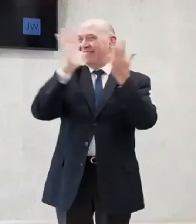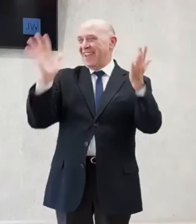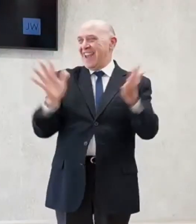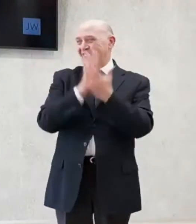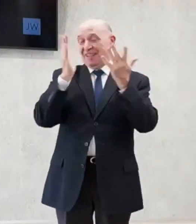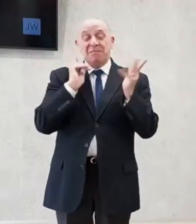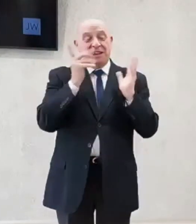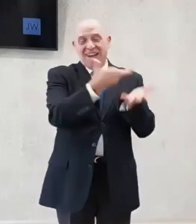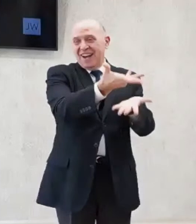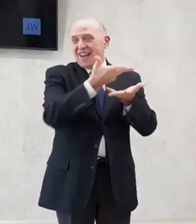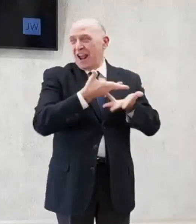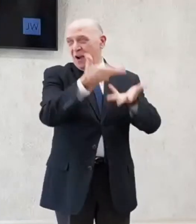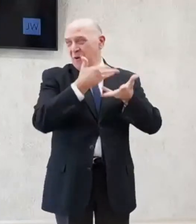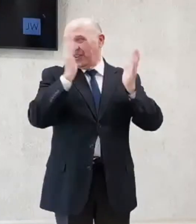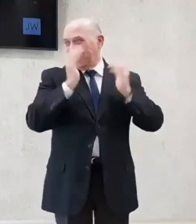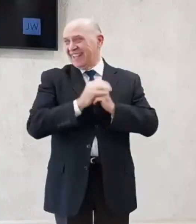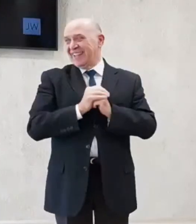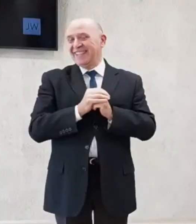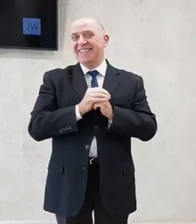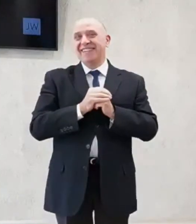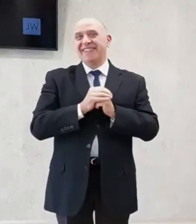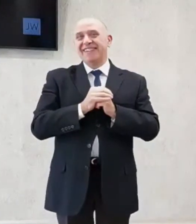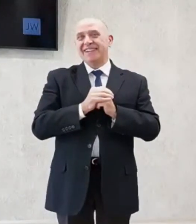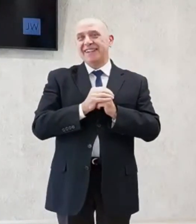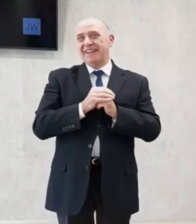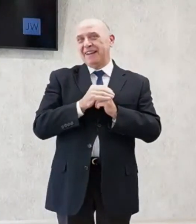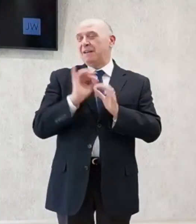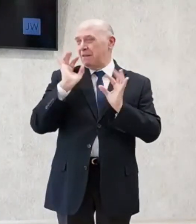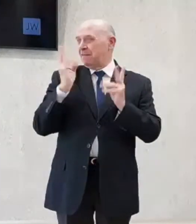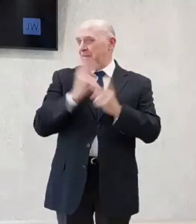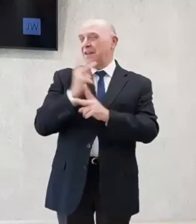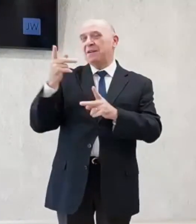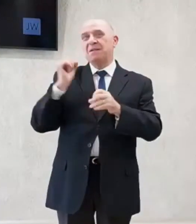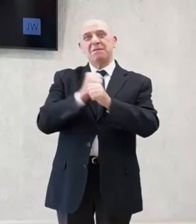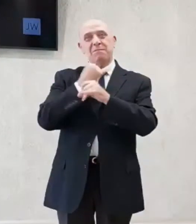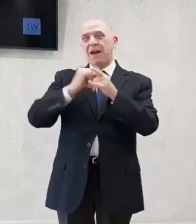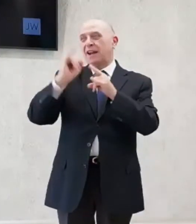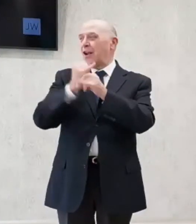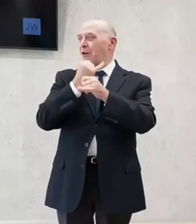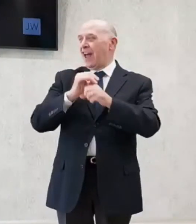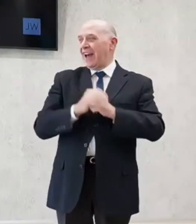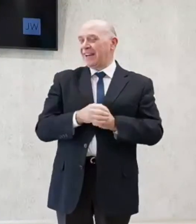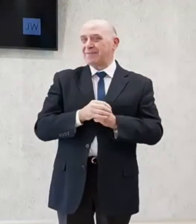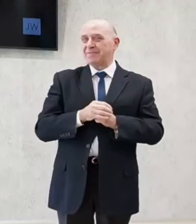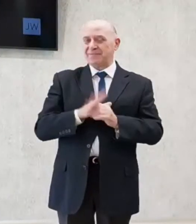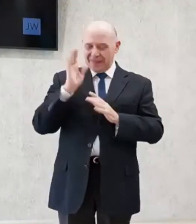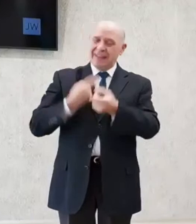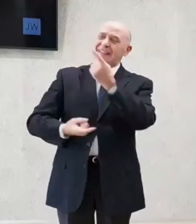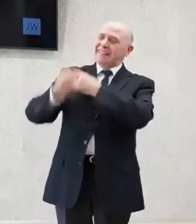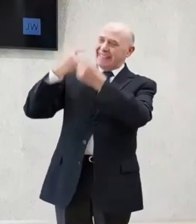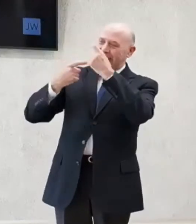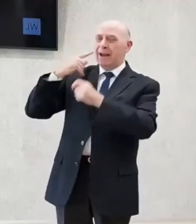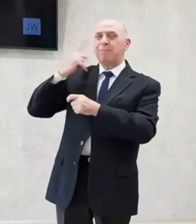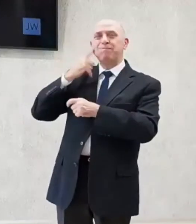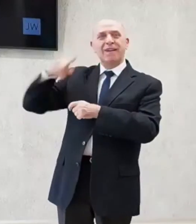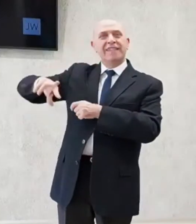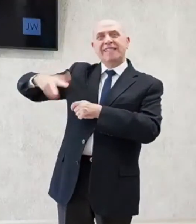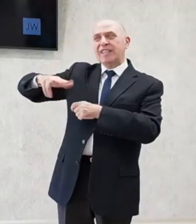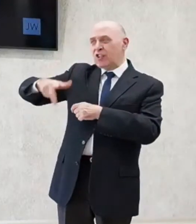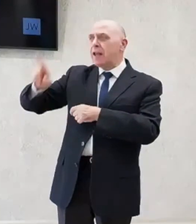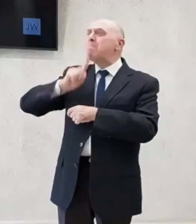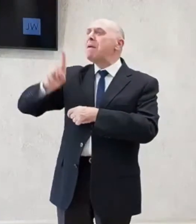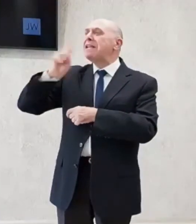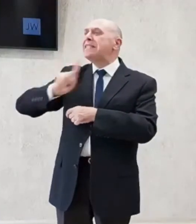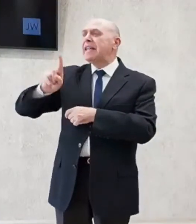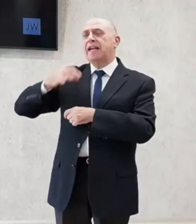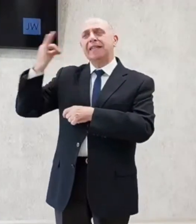raccontato qualche cosa di particolare torniamo ancora nella Sicilia a Messina era sempre pronta a